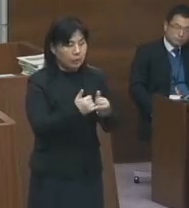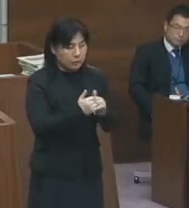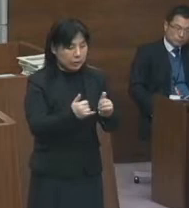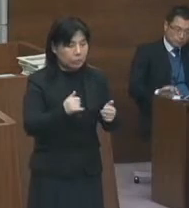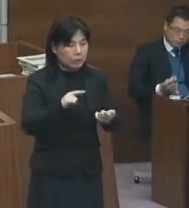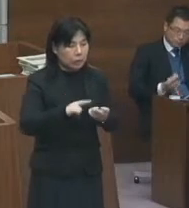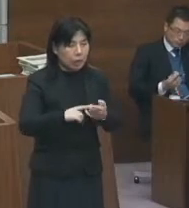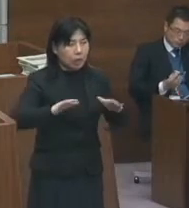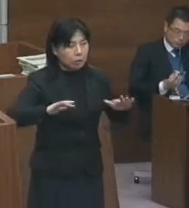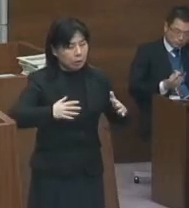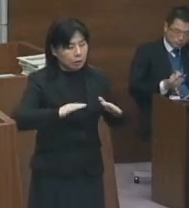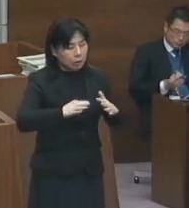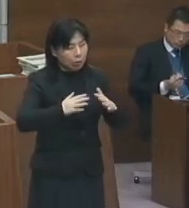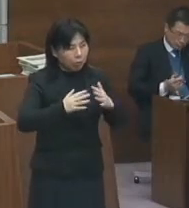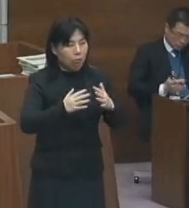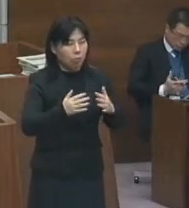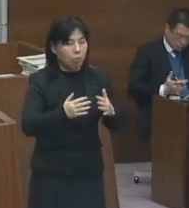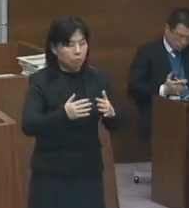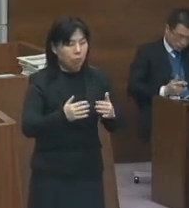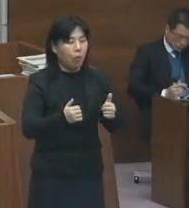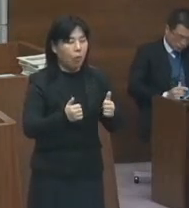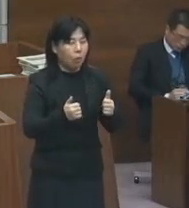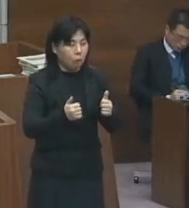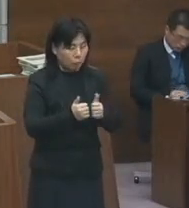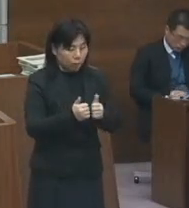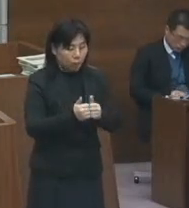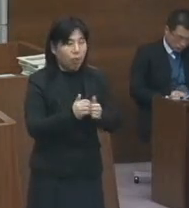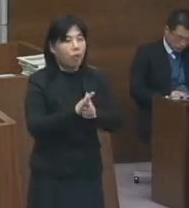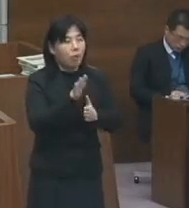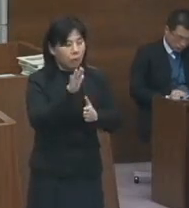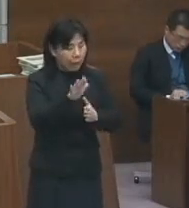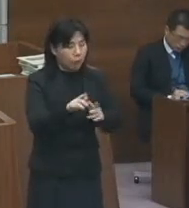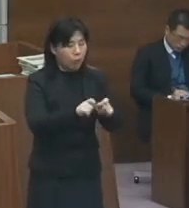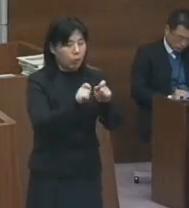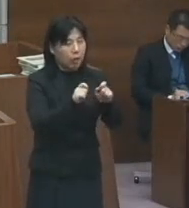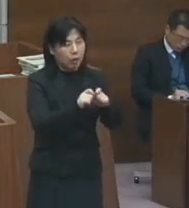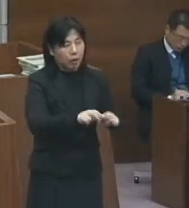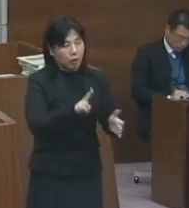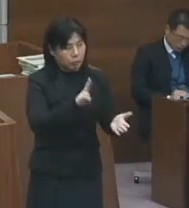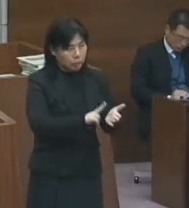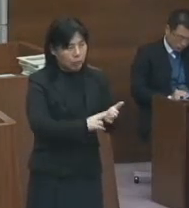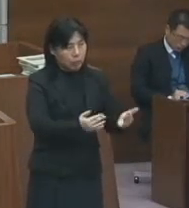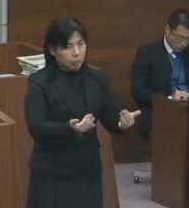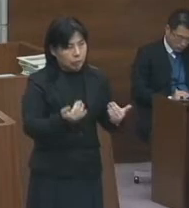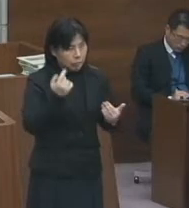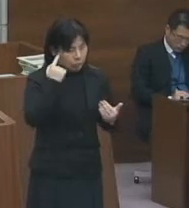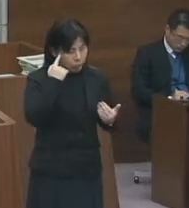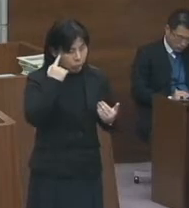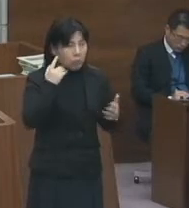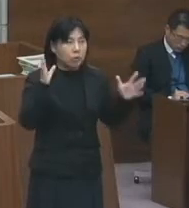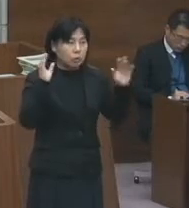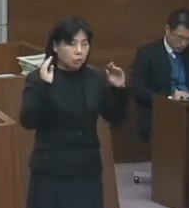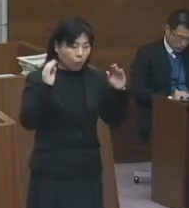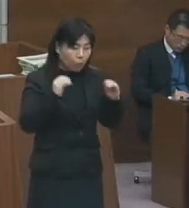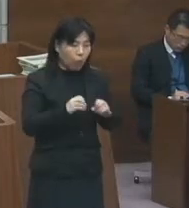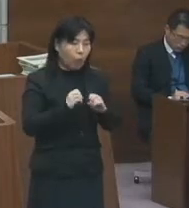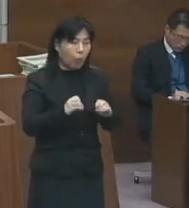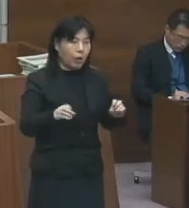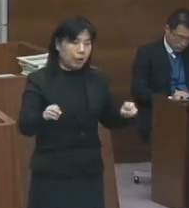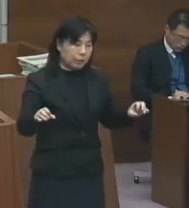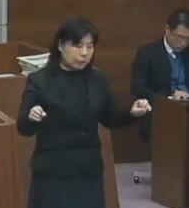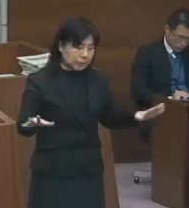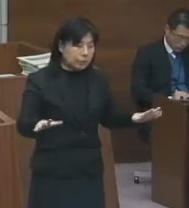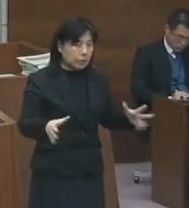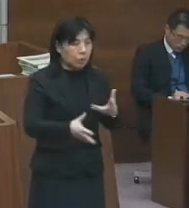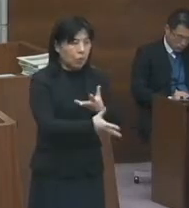した上で結論を出すべきであります。そのためには、積極的な情報発信と、市民との情報